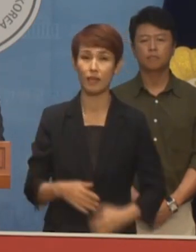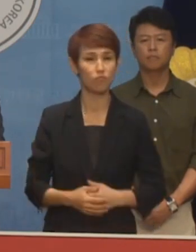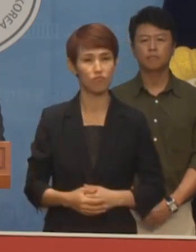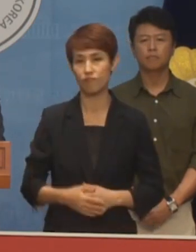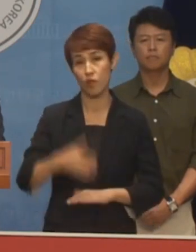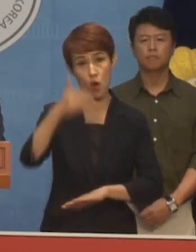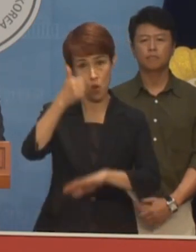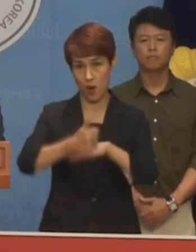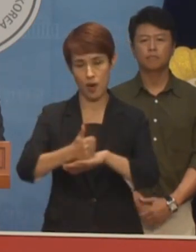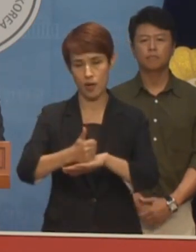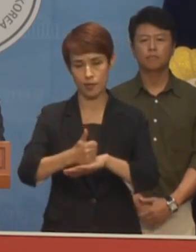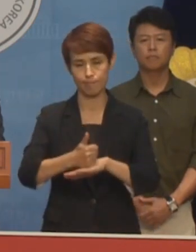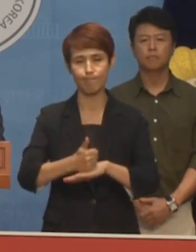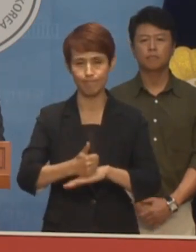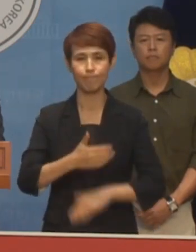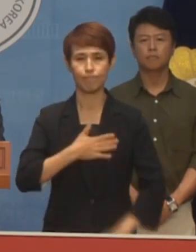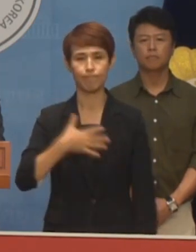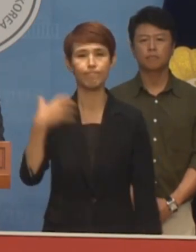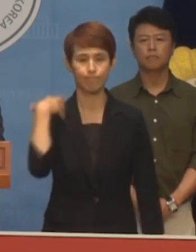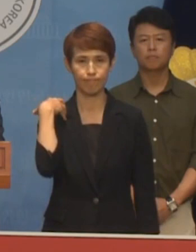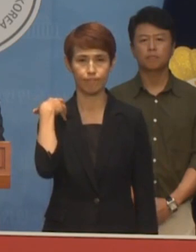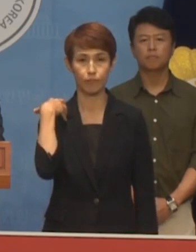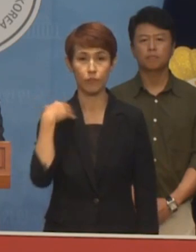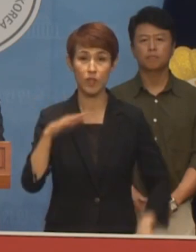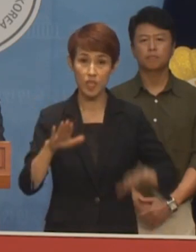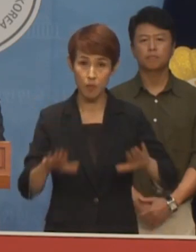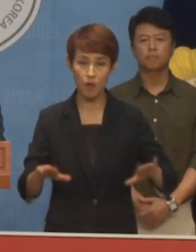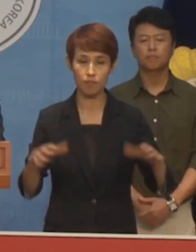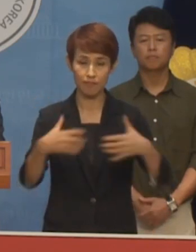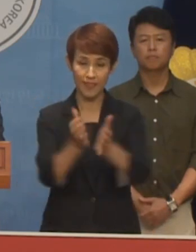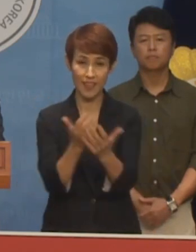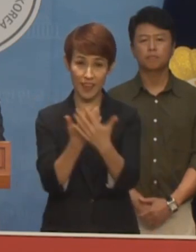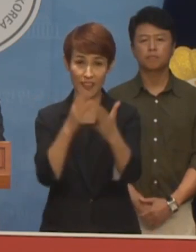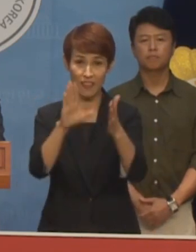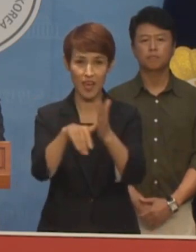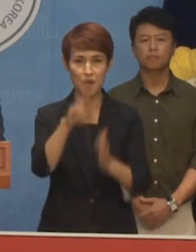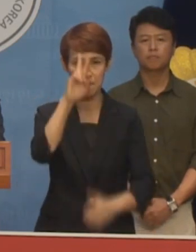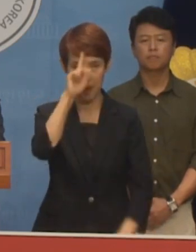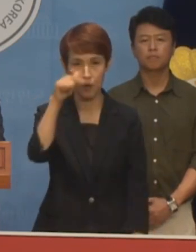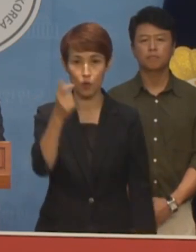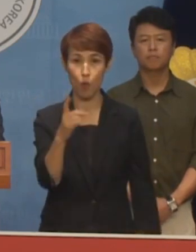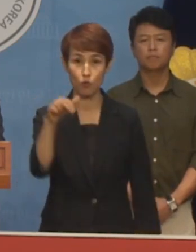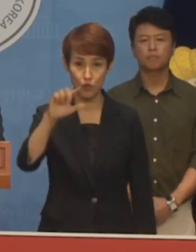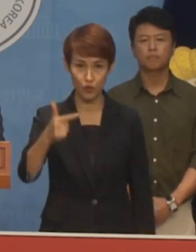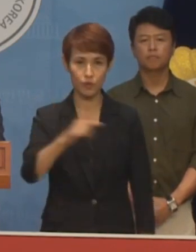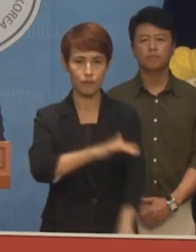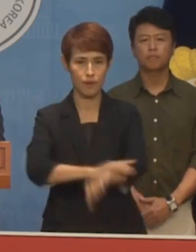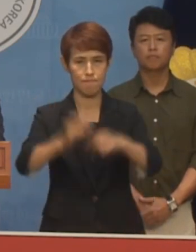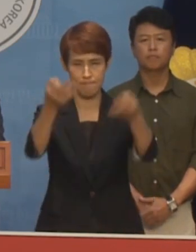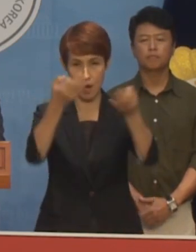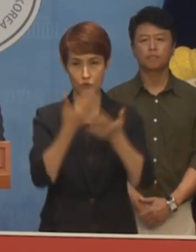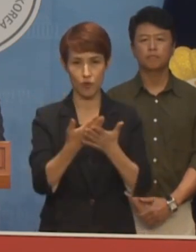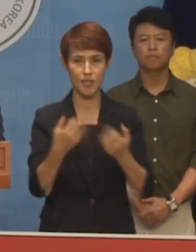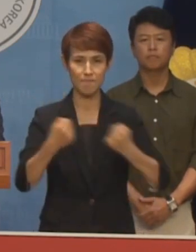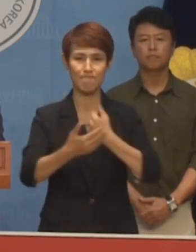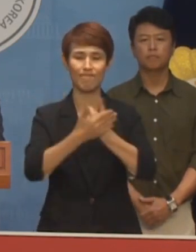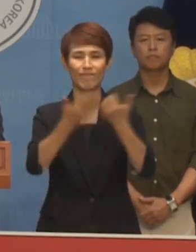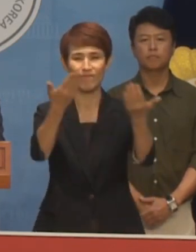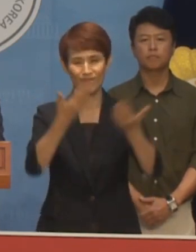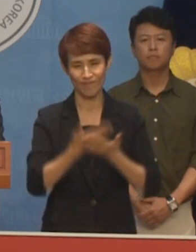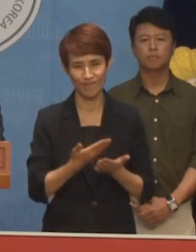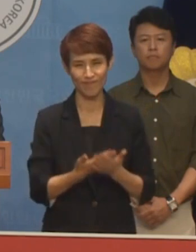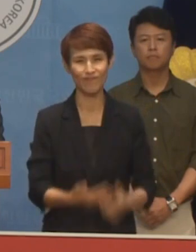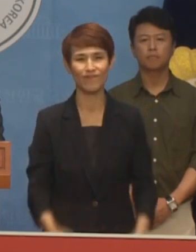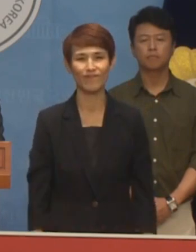결과는 오로지 저의 몫이기에 이번 전당대회에서 박홍준 꼭 지켜봐 주시고 많은 성원 부탁드립니다.